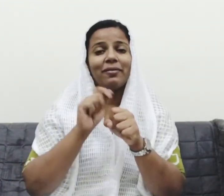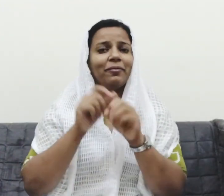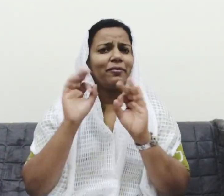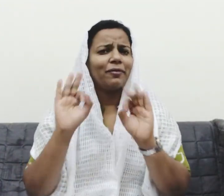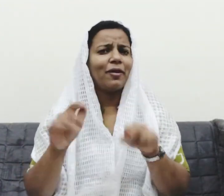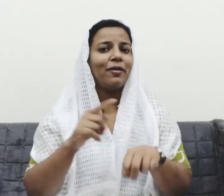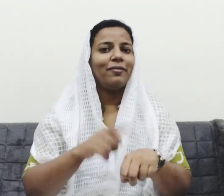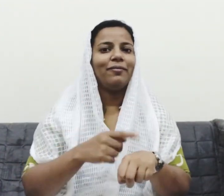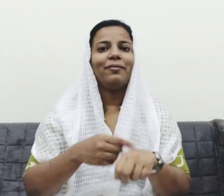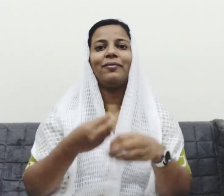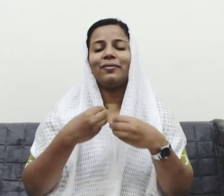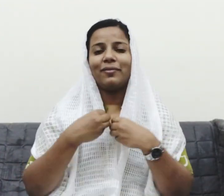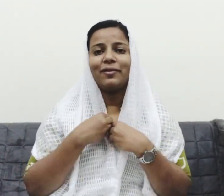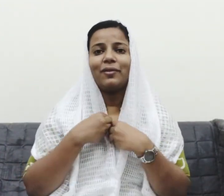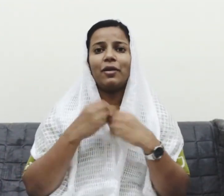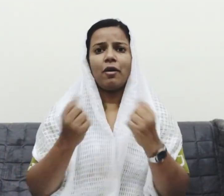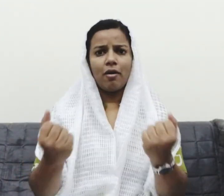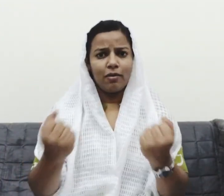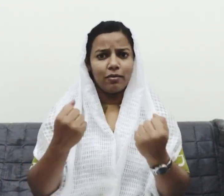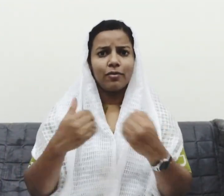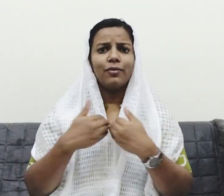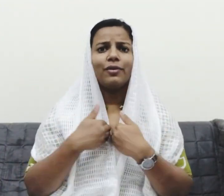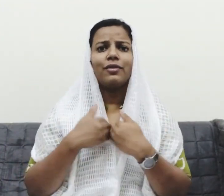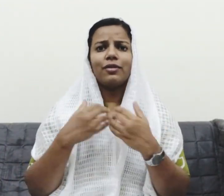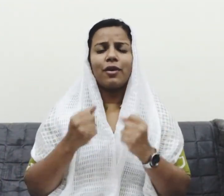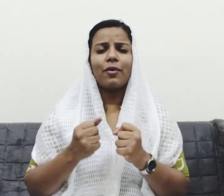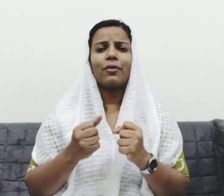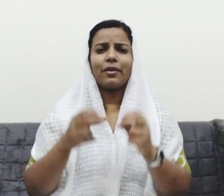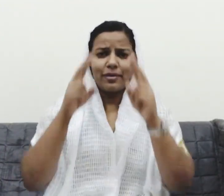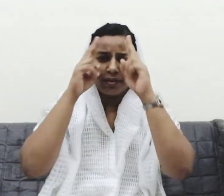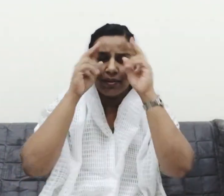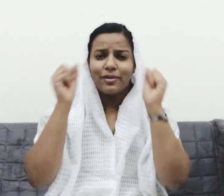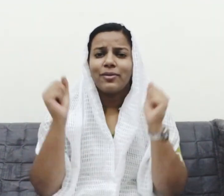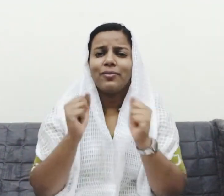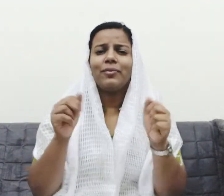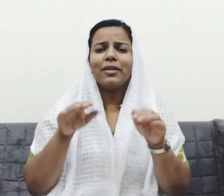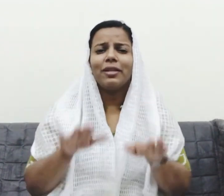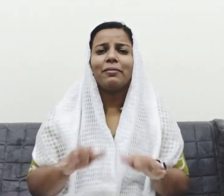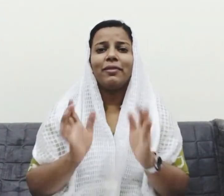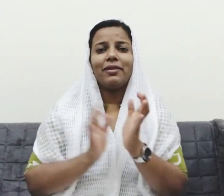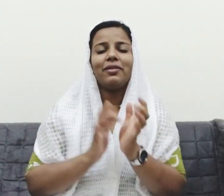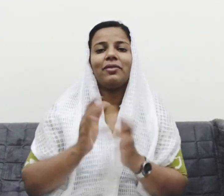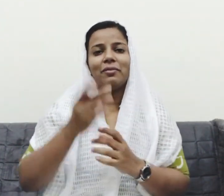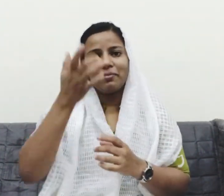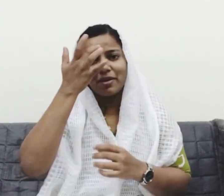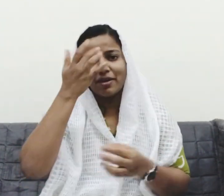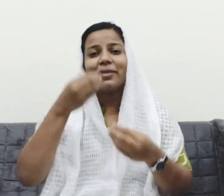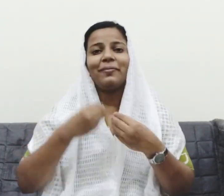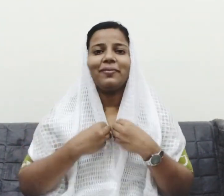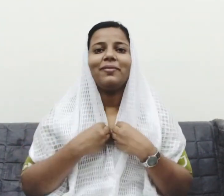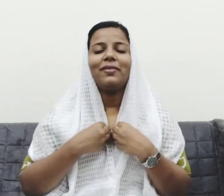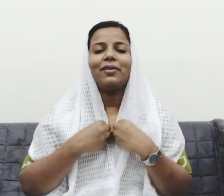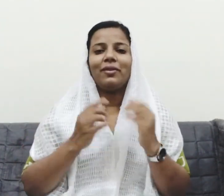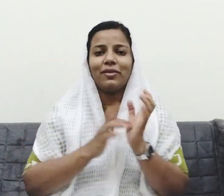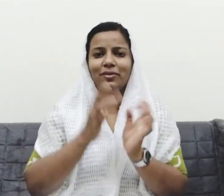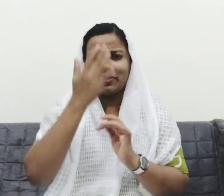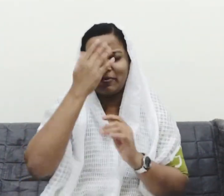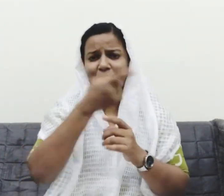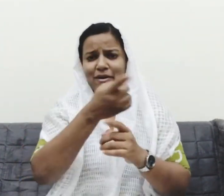നല്ല സാവകാശത്തിനായിട്ട് സ്തോത്രം ചെയ്യാം. ആരോഗ്യത്തോടെ, സൗഖ്യത്തോടെ, സ്വസ്ഥതയോടെ ഇരിപ്പാൻ കർത്താവ് തന്നിരിക്കുന്ന ഭാഗ്യത്തിനായിട്ട് നമുക്ക് സ്തോത്രം ചെയ്യാം. കരങ്ങളെ